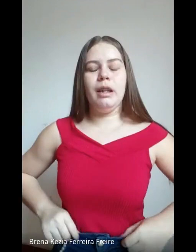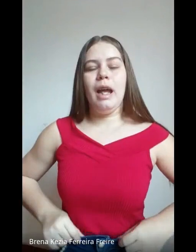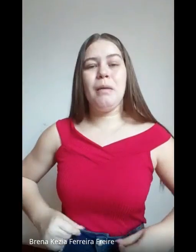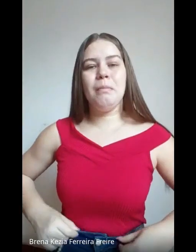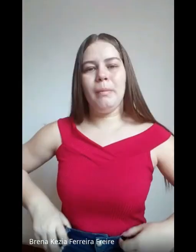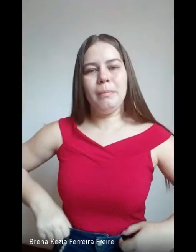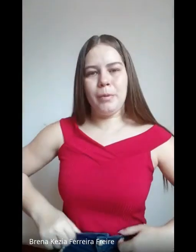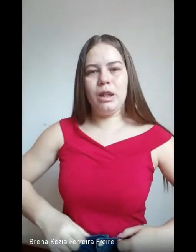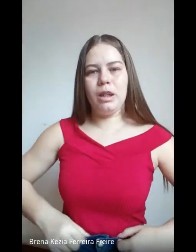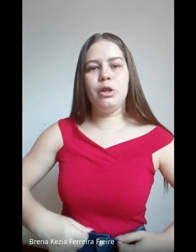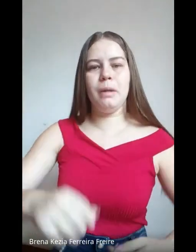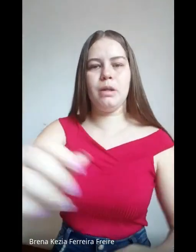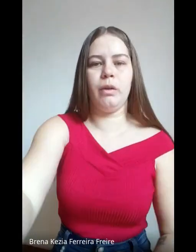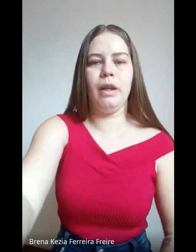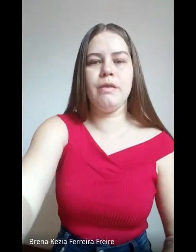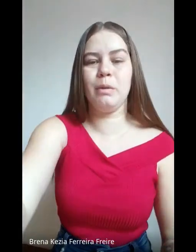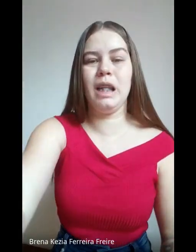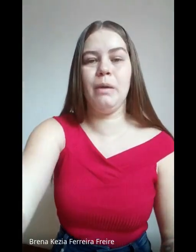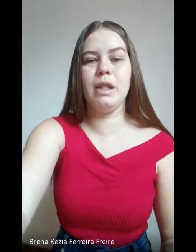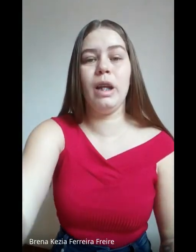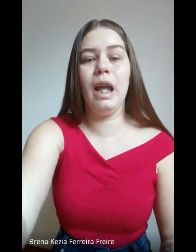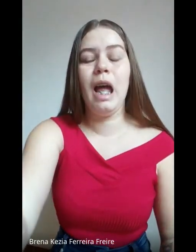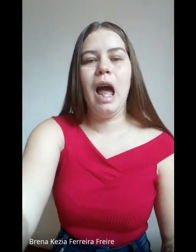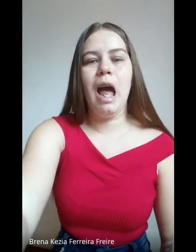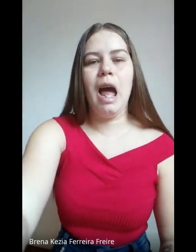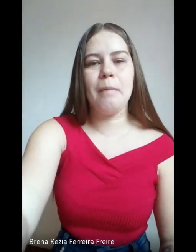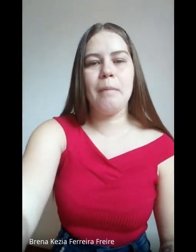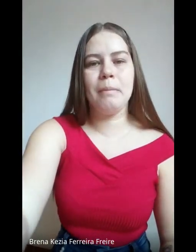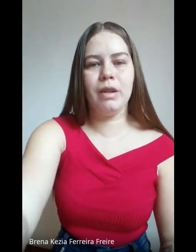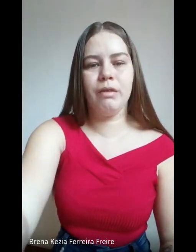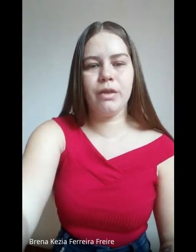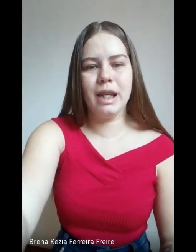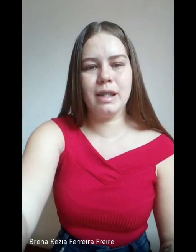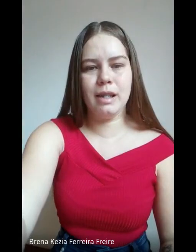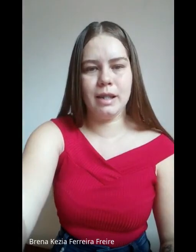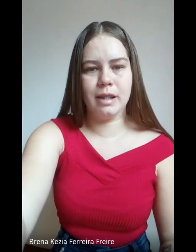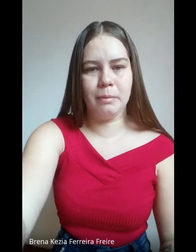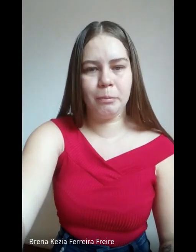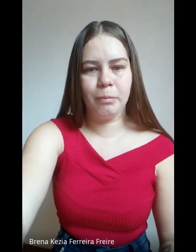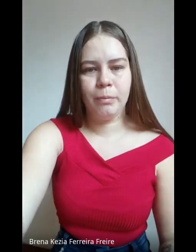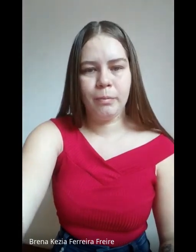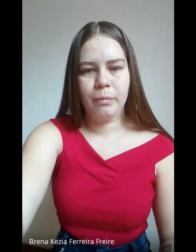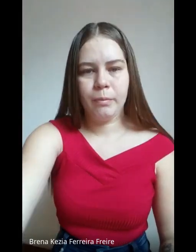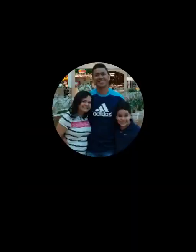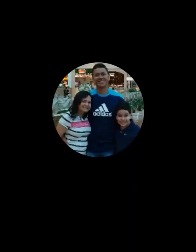era totalmente pessoal, né? Vocês poderiam escolher a palavra que vocês quisessem. Tia, posso falar o